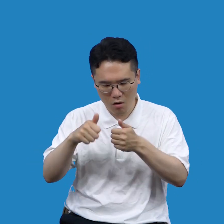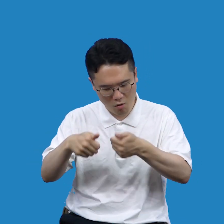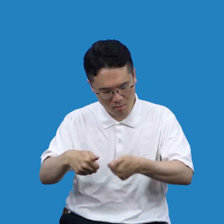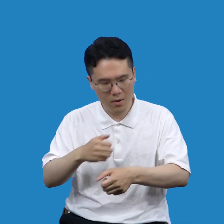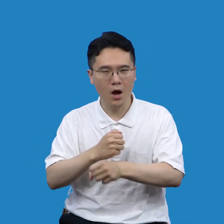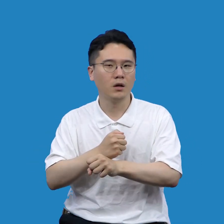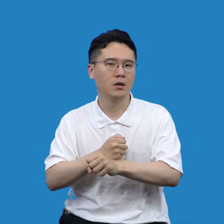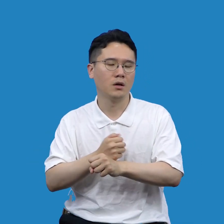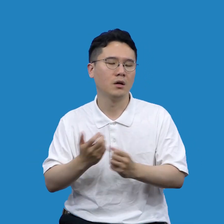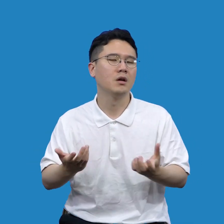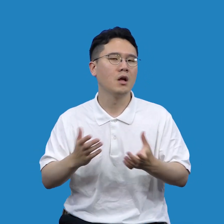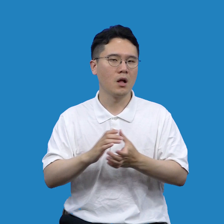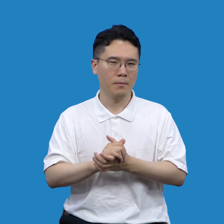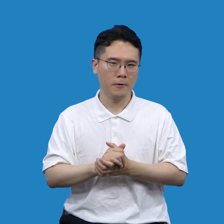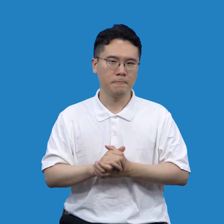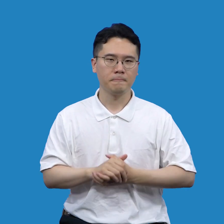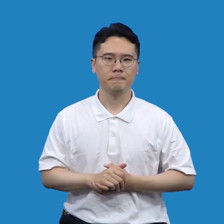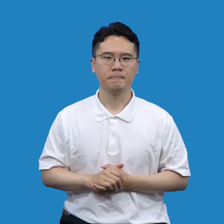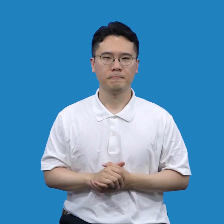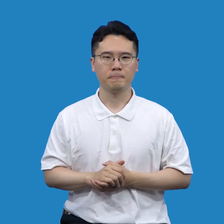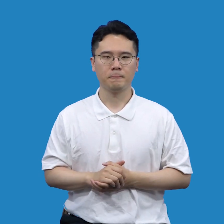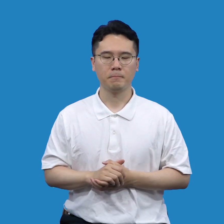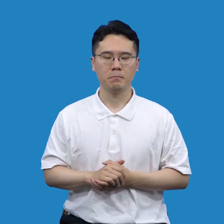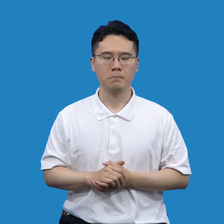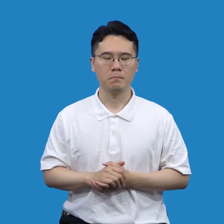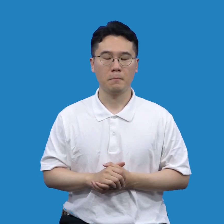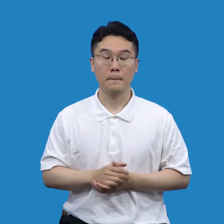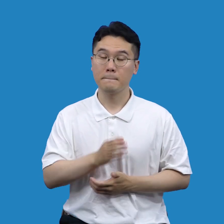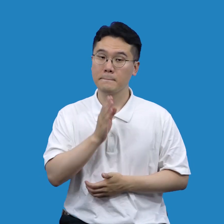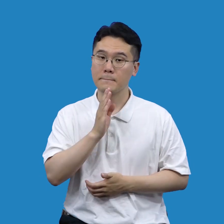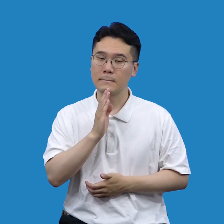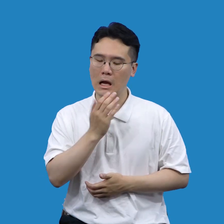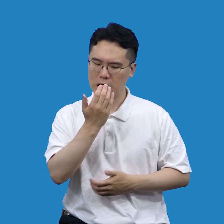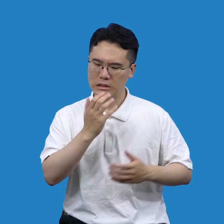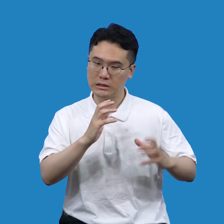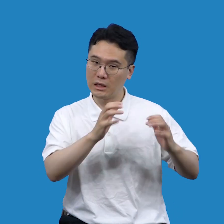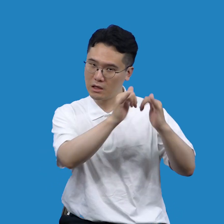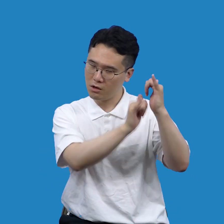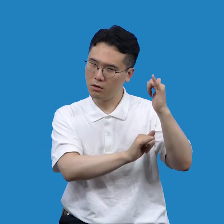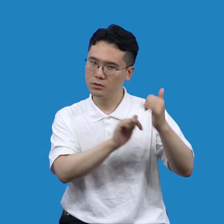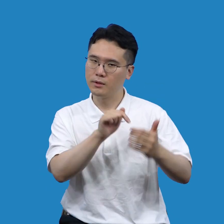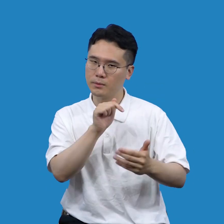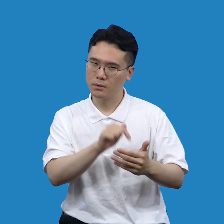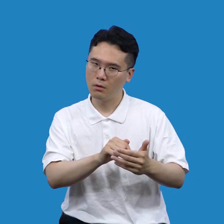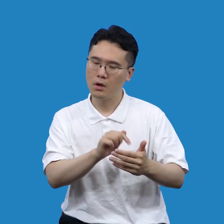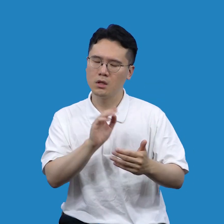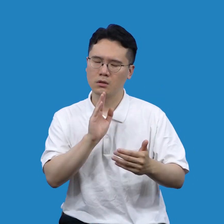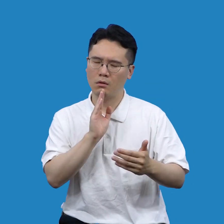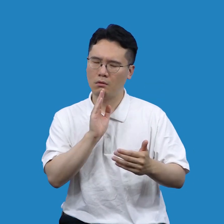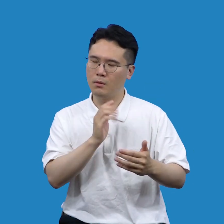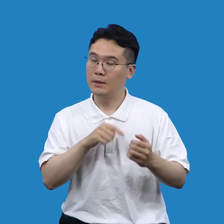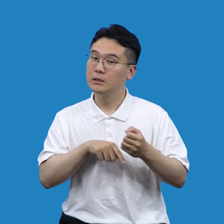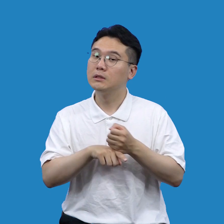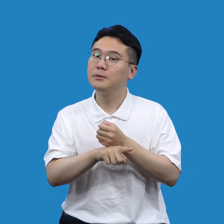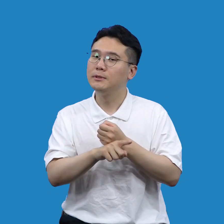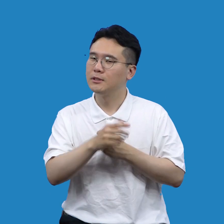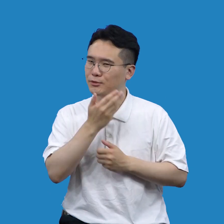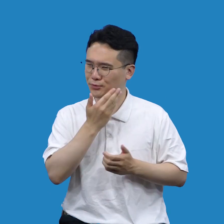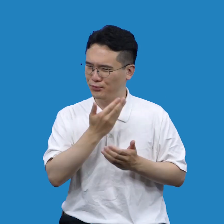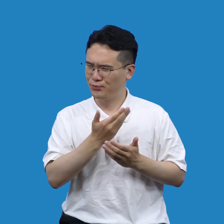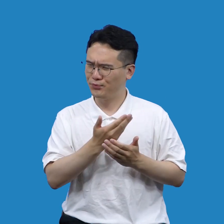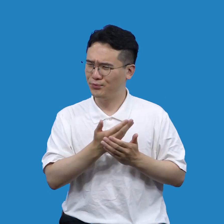아멘. 그렇습니다. 이스라엘 역사 속에서 가장 의미상으로